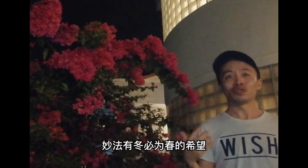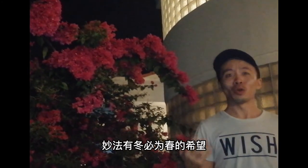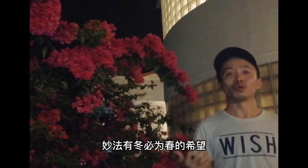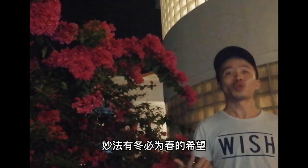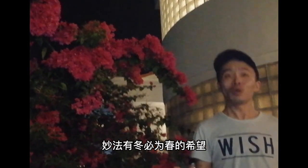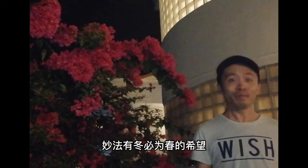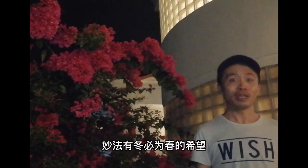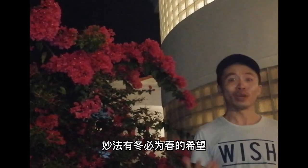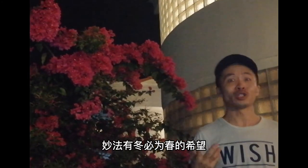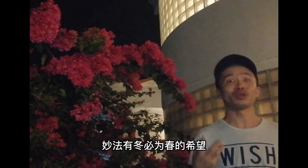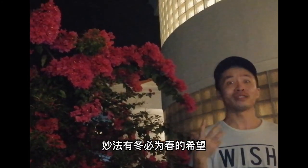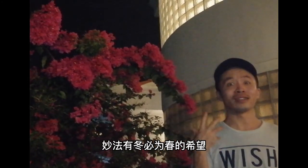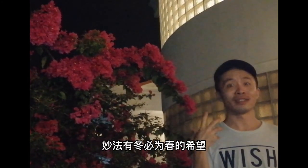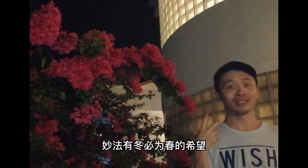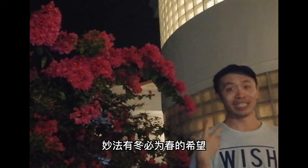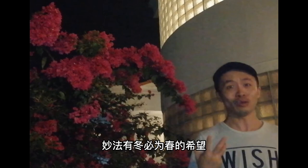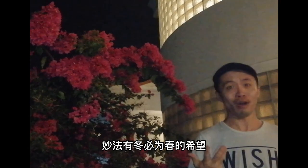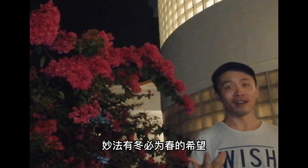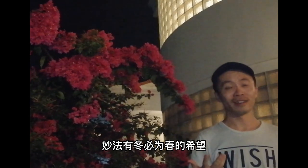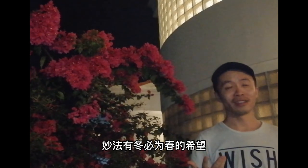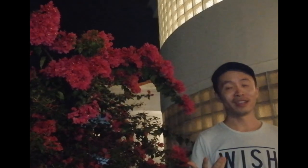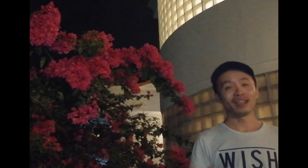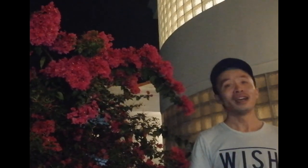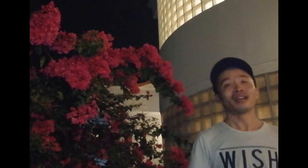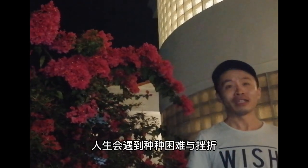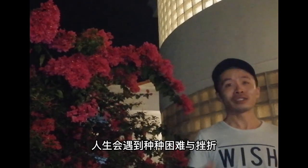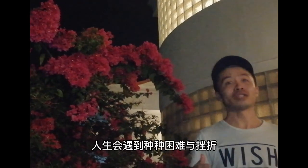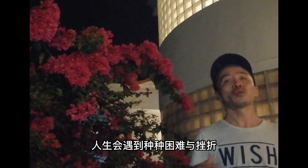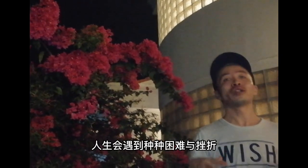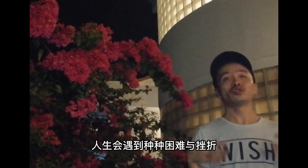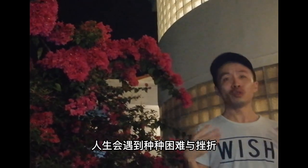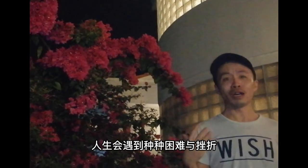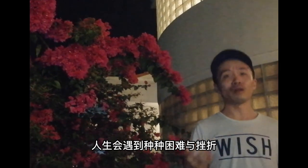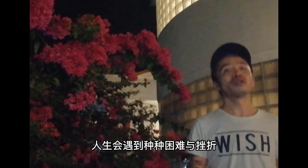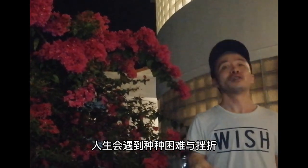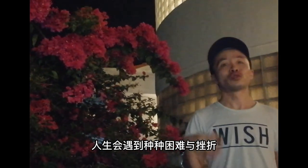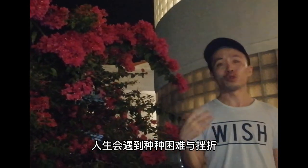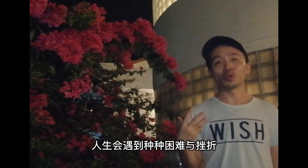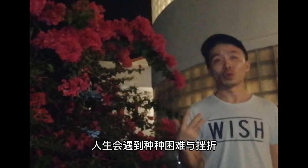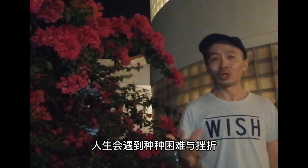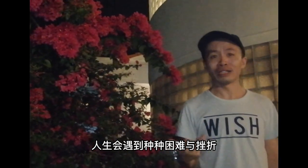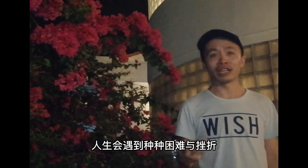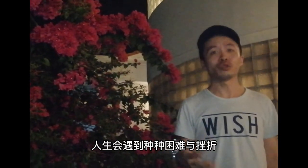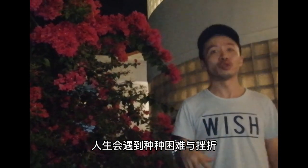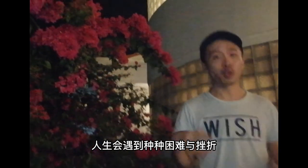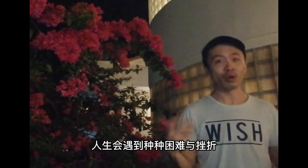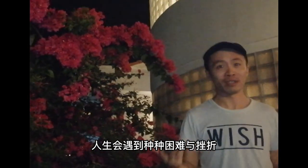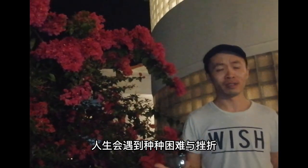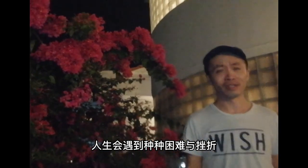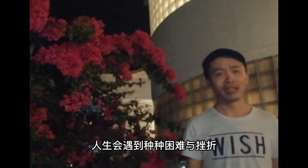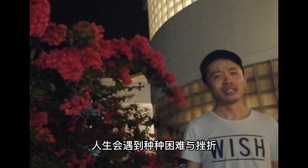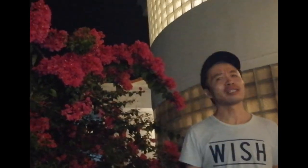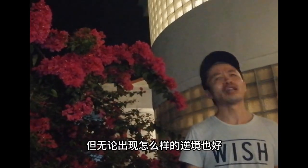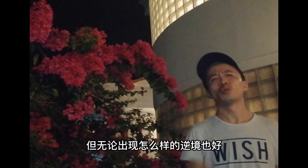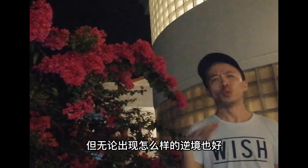有东壁为春的希望。人生会遇到种种困难挫折，但无